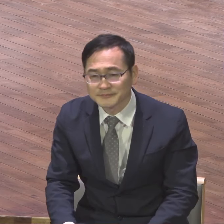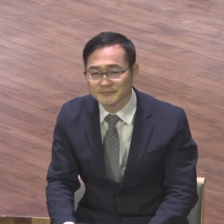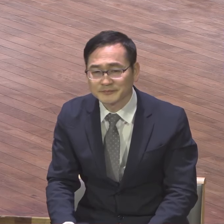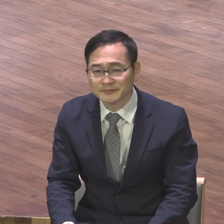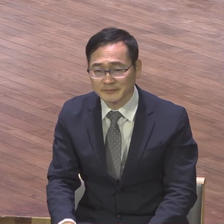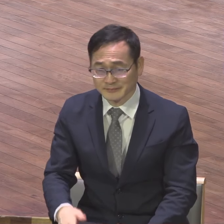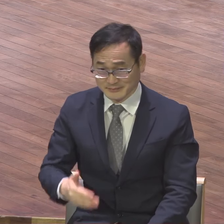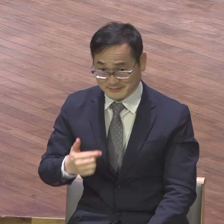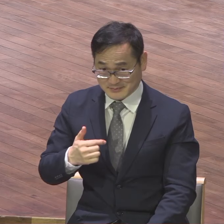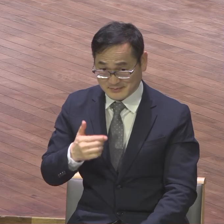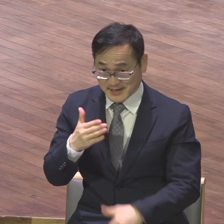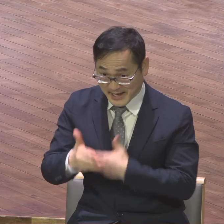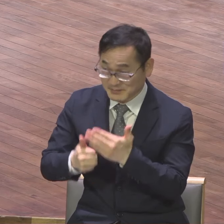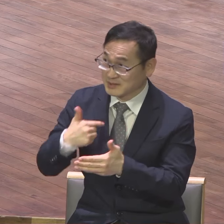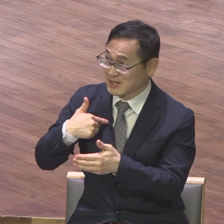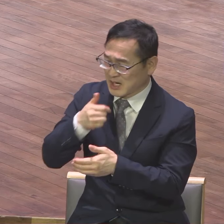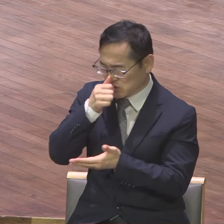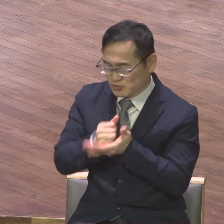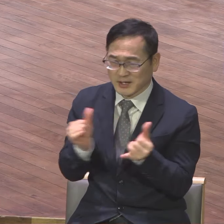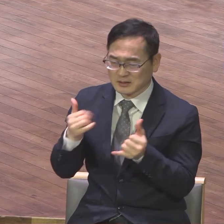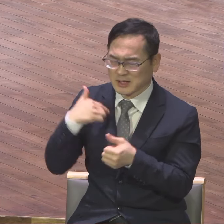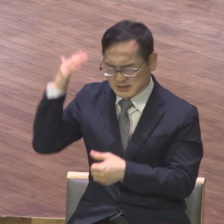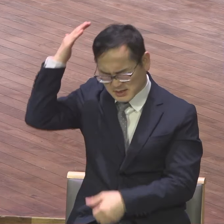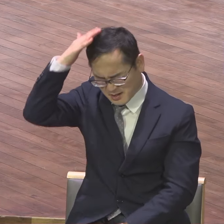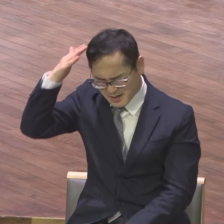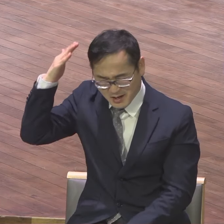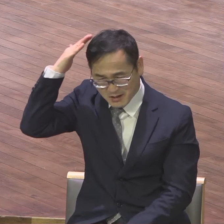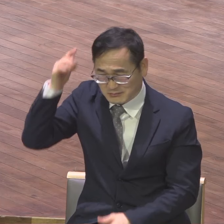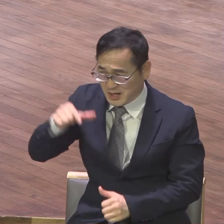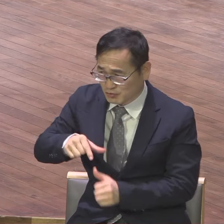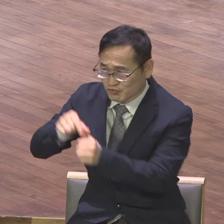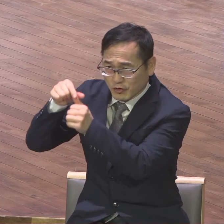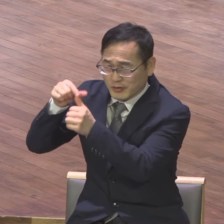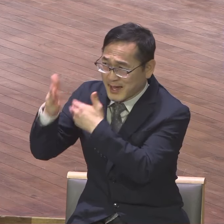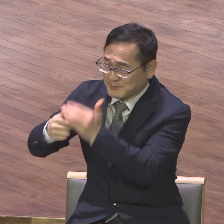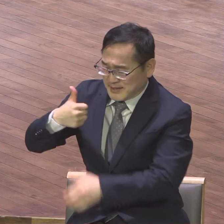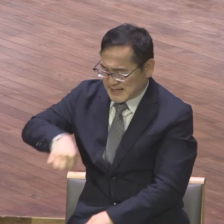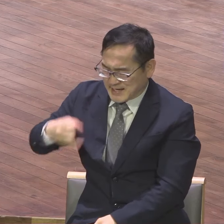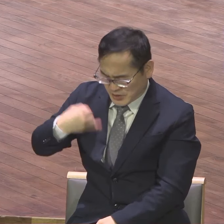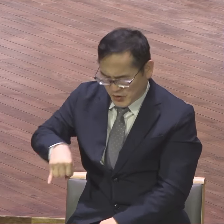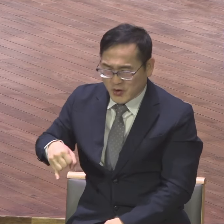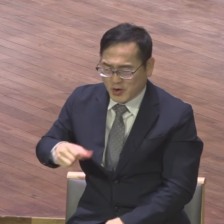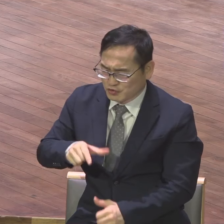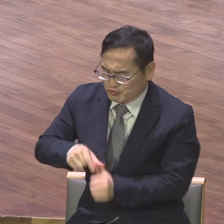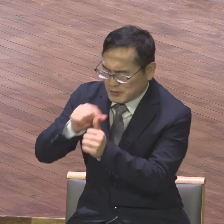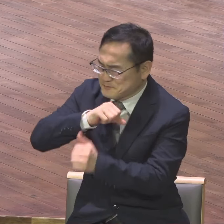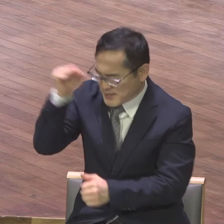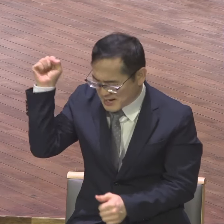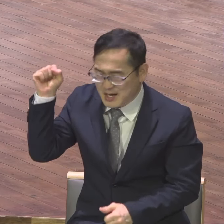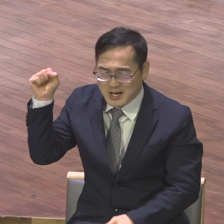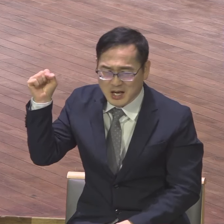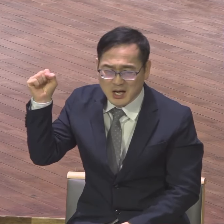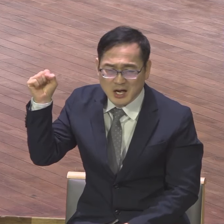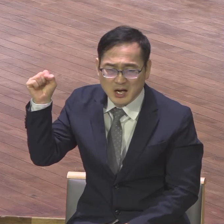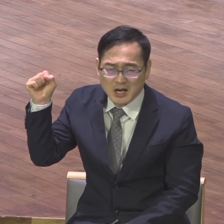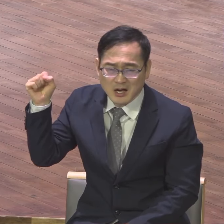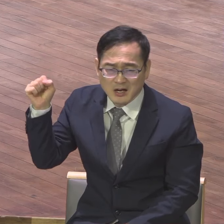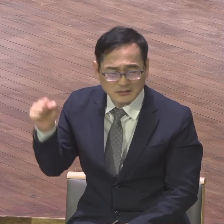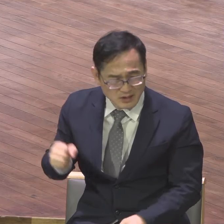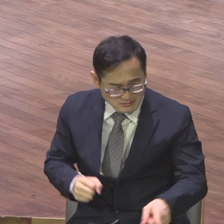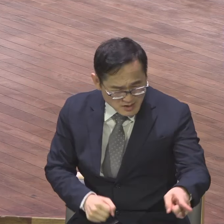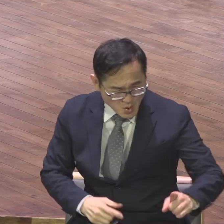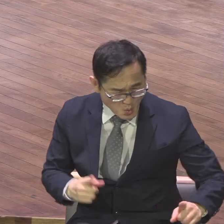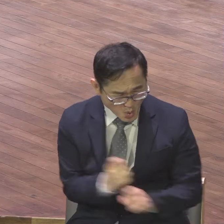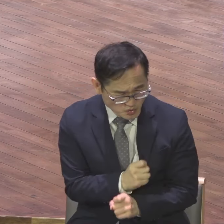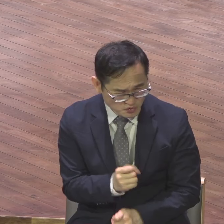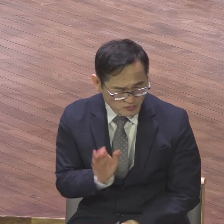하나님이 나를 이렇게 나 같은 죄인을 사랑해 주셔서 하나님의 사랑의 사무실 구원의 반지를 쓰게 하셨는데 내가 저 인간을